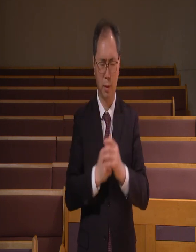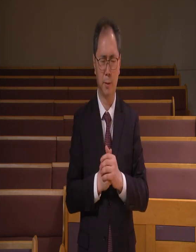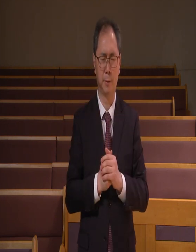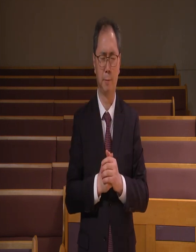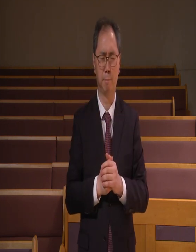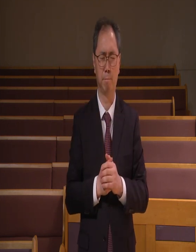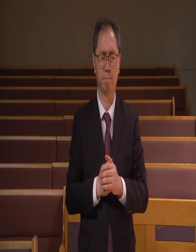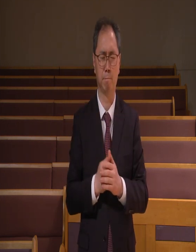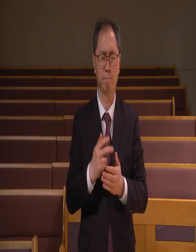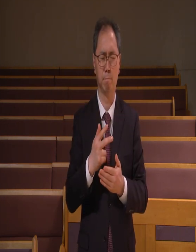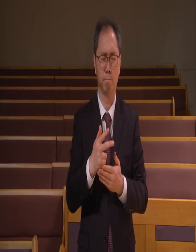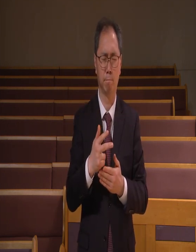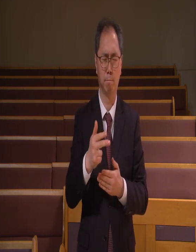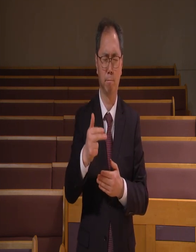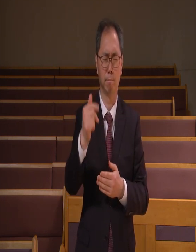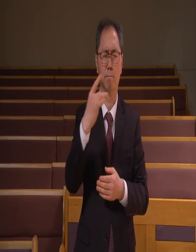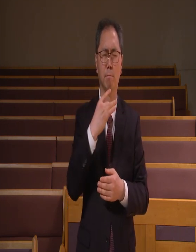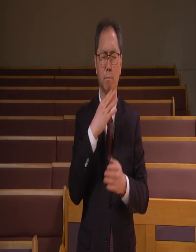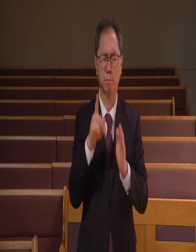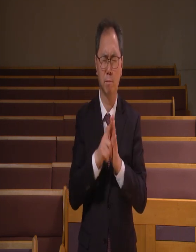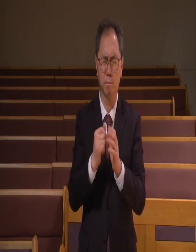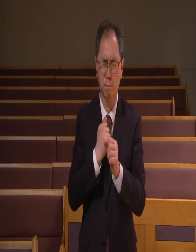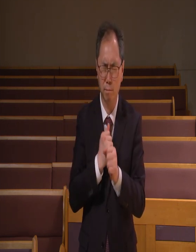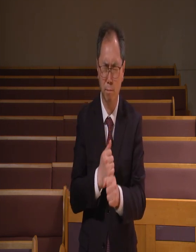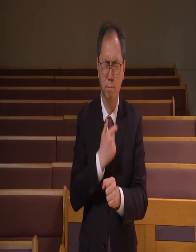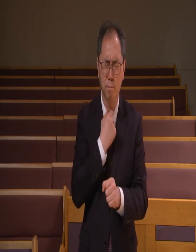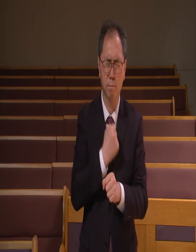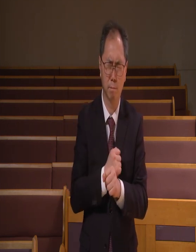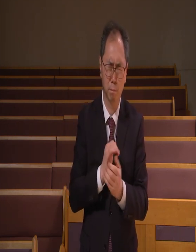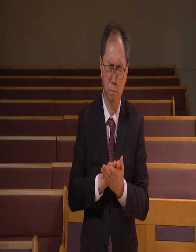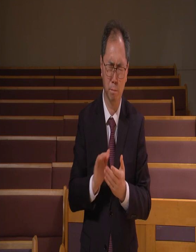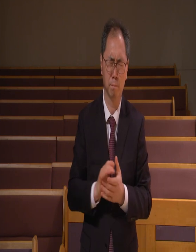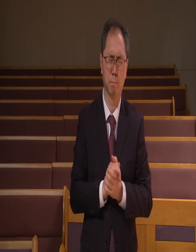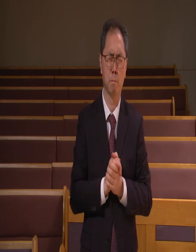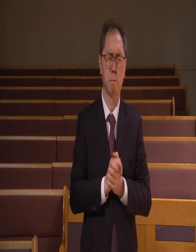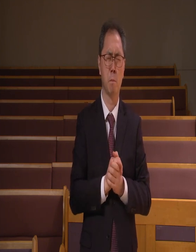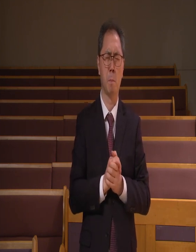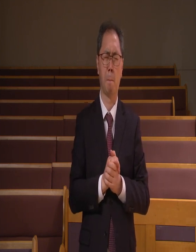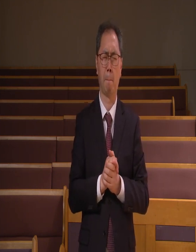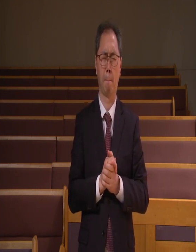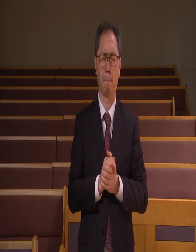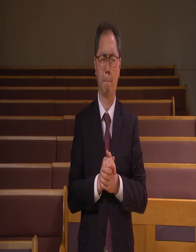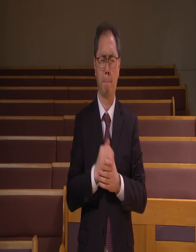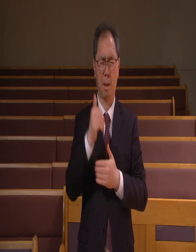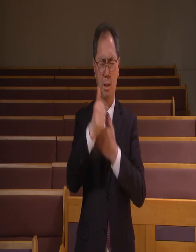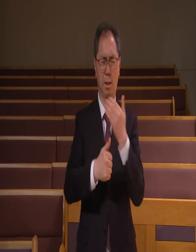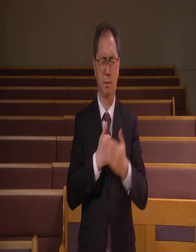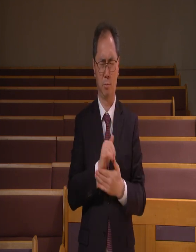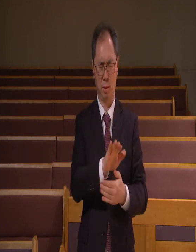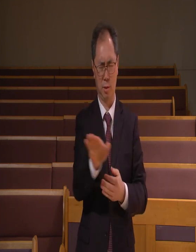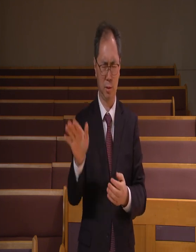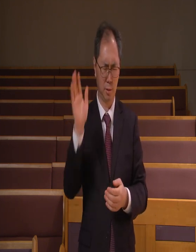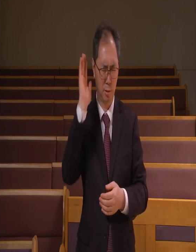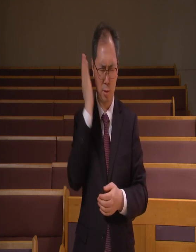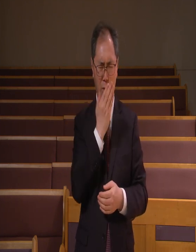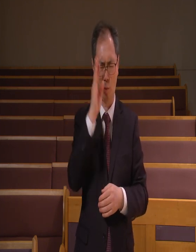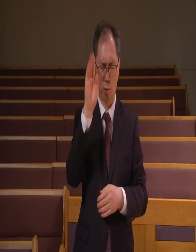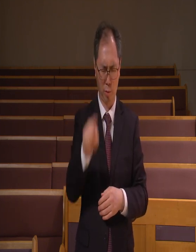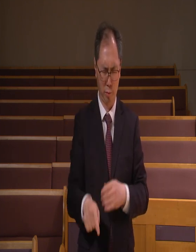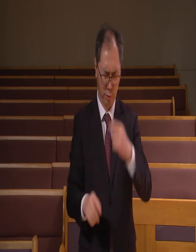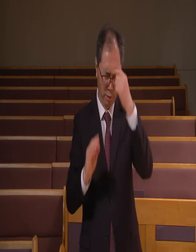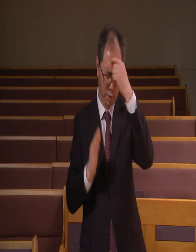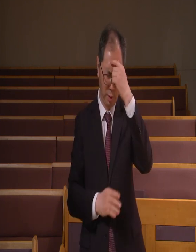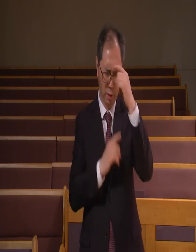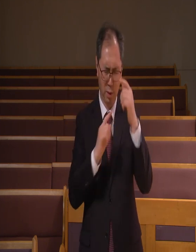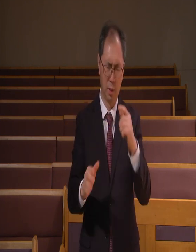길은 바로 이 십자가의 길이며 십자가를 붙들며 따라가는 길임을 압니다. 때로는 이 제자들처럼